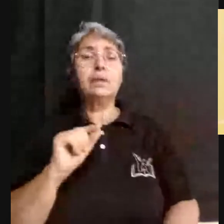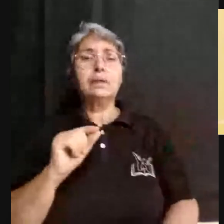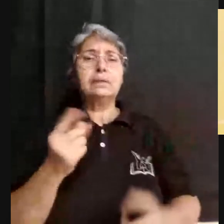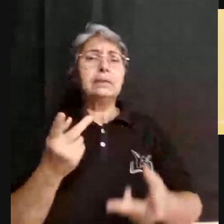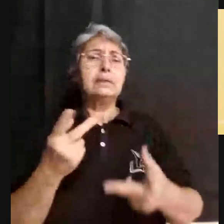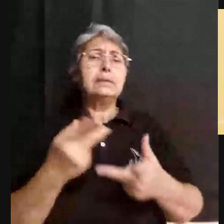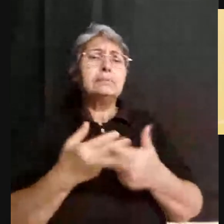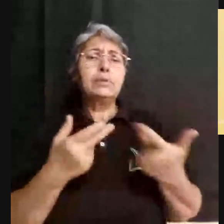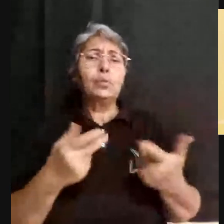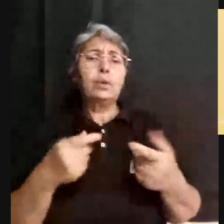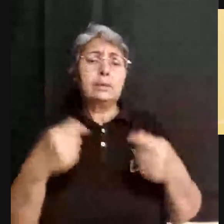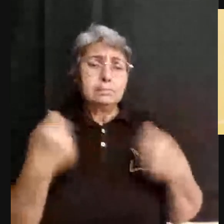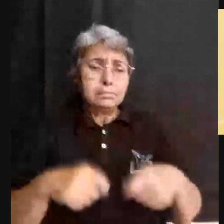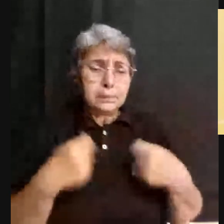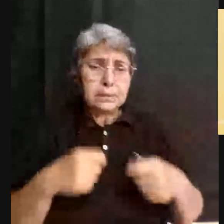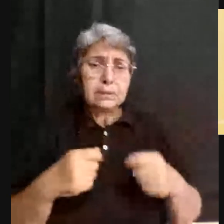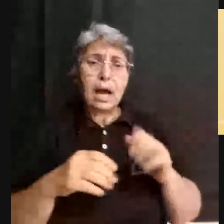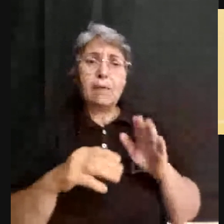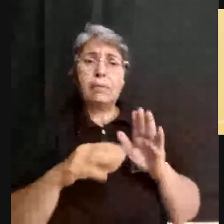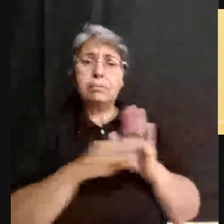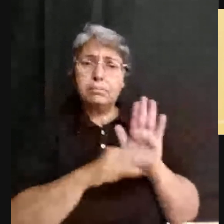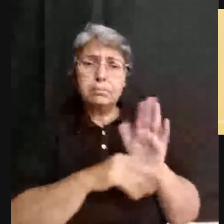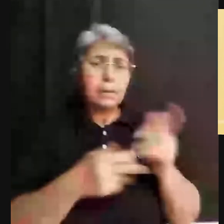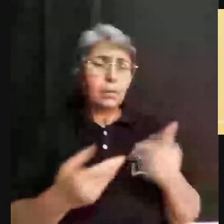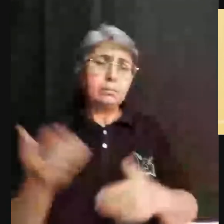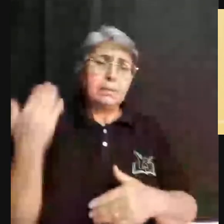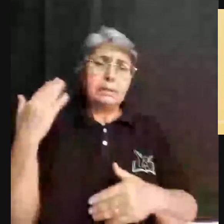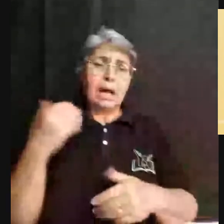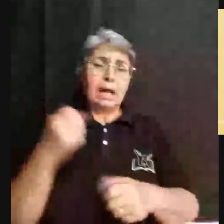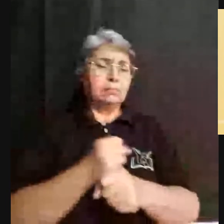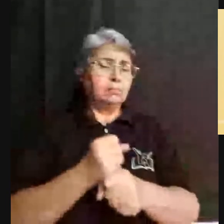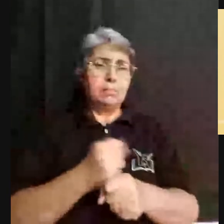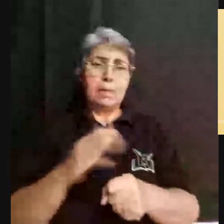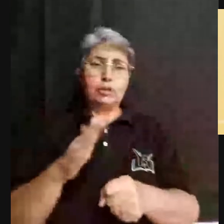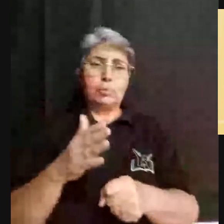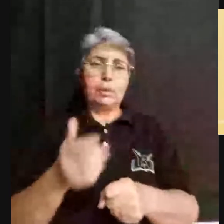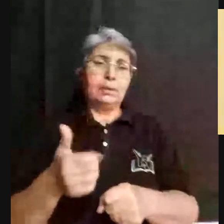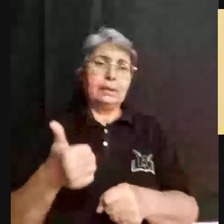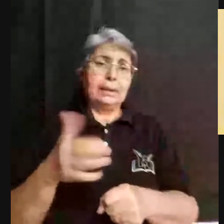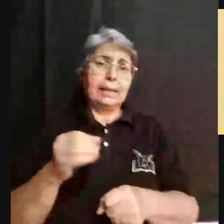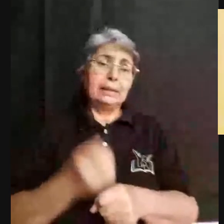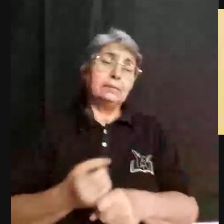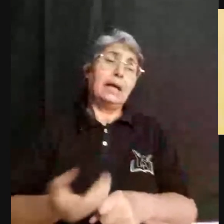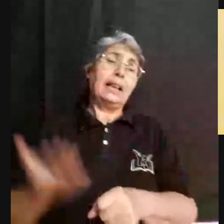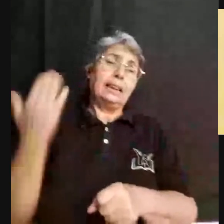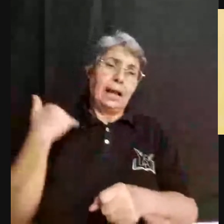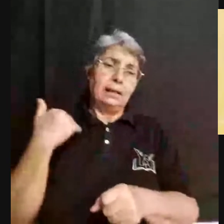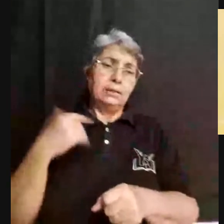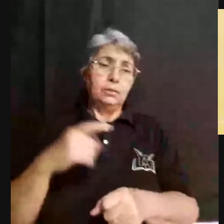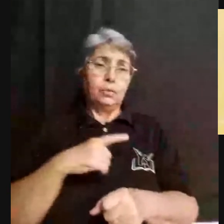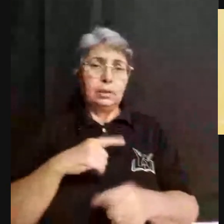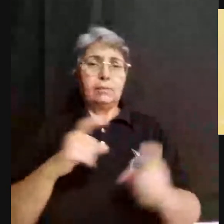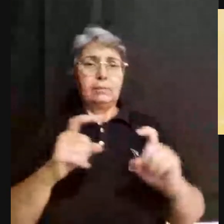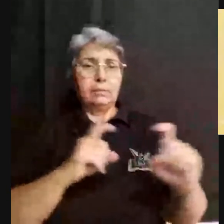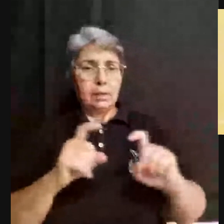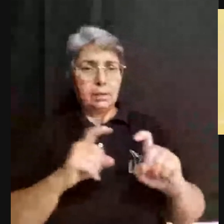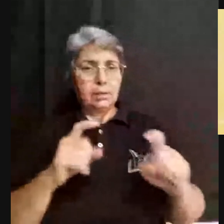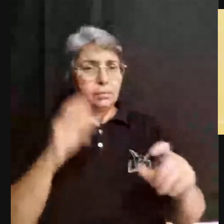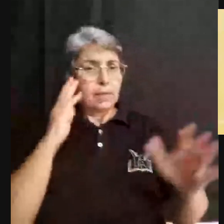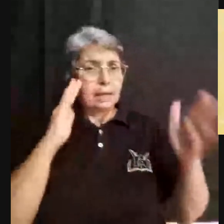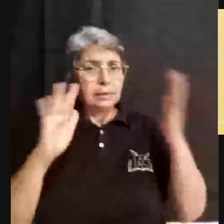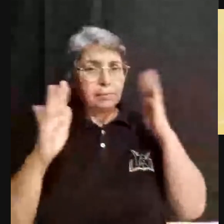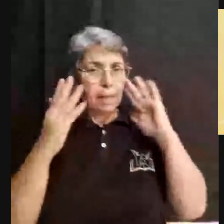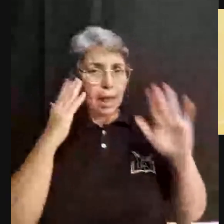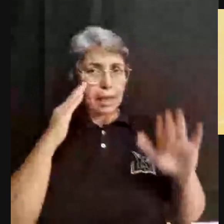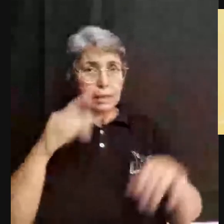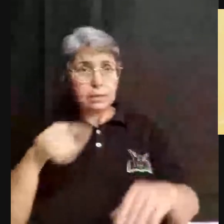anos atrás, e especialmente 10 anos atrás, quando estávamos reunidos em Assembleia. Os irmãos acederam